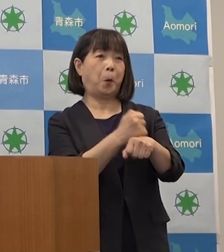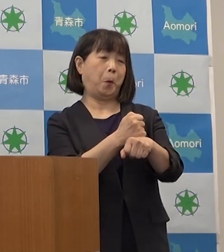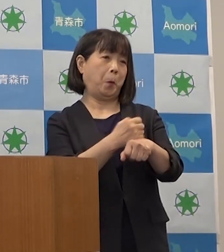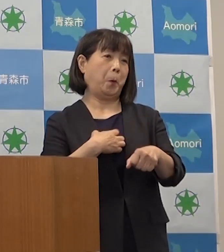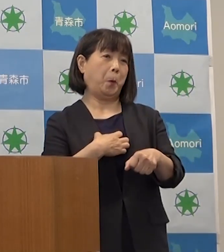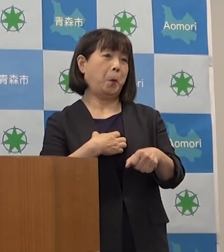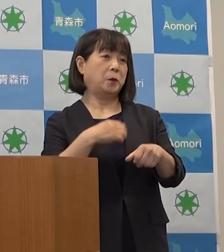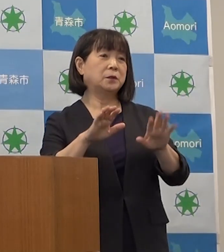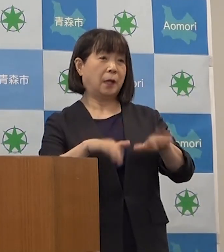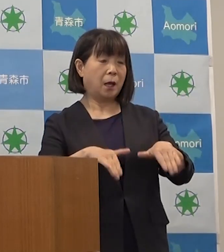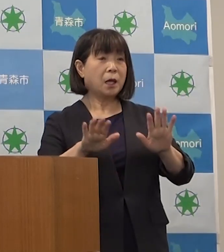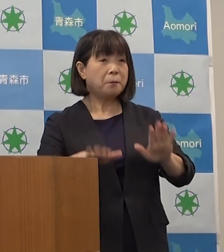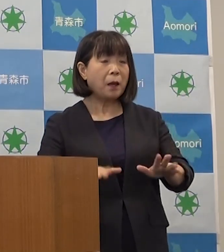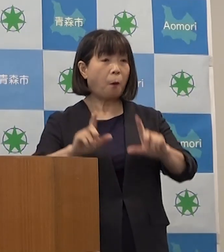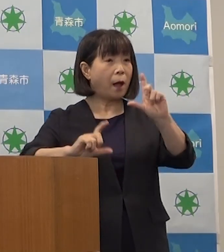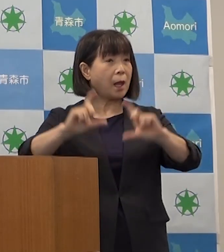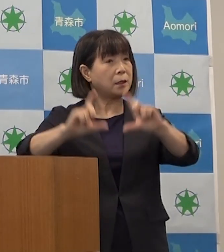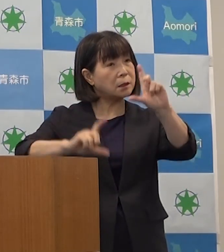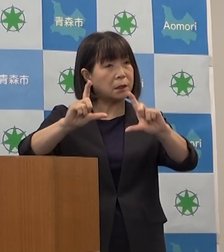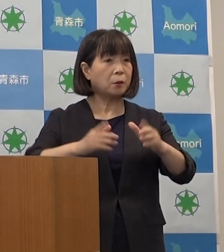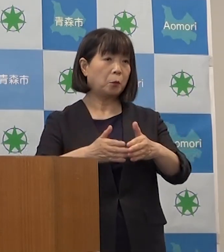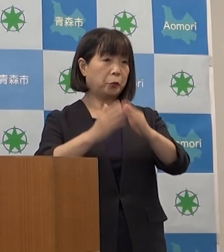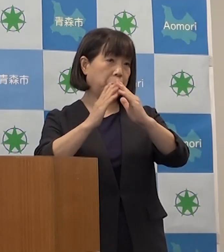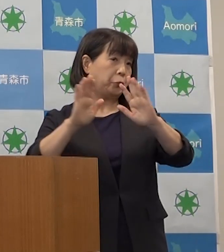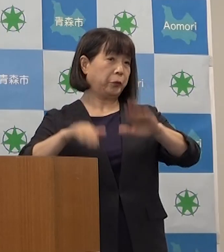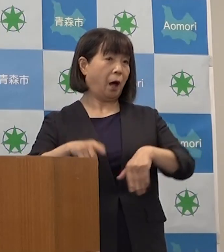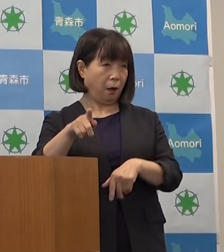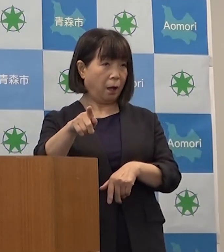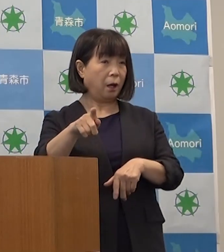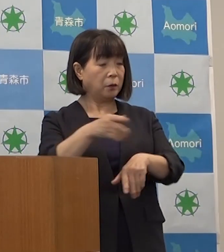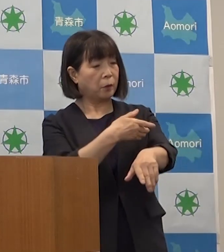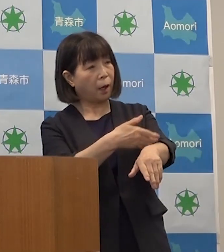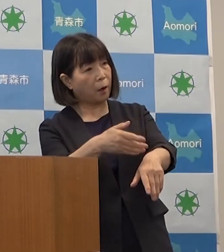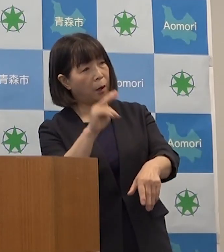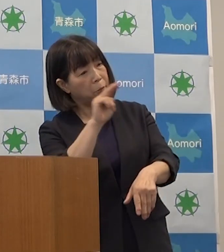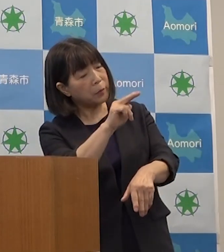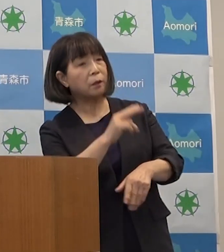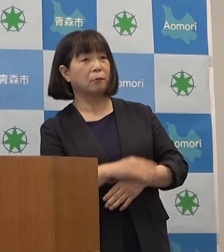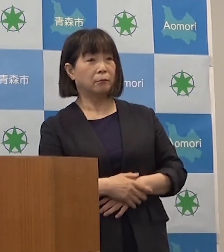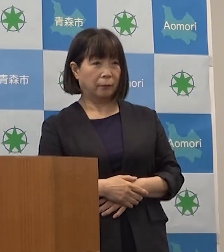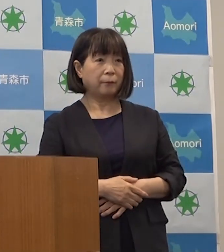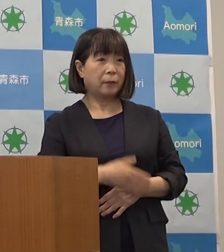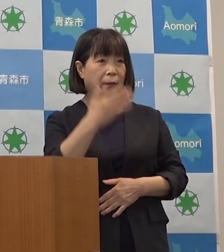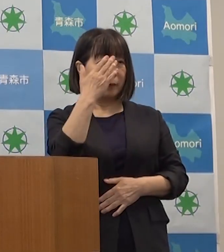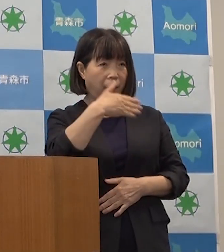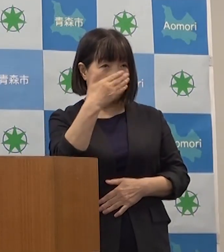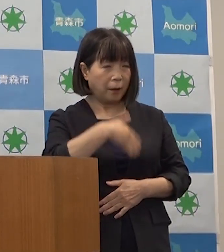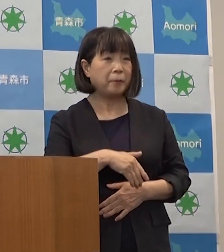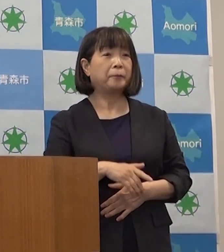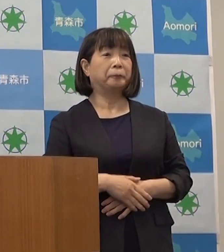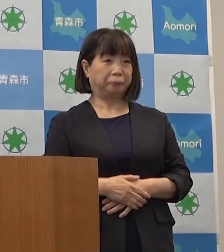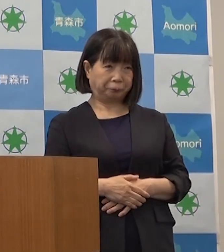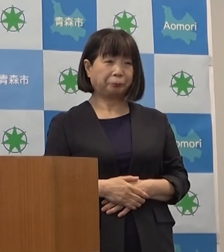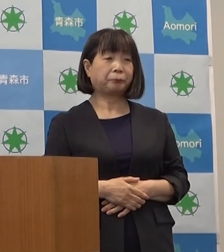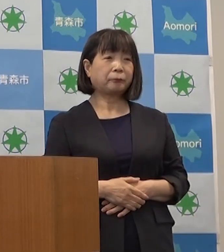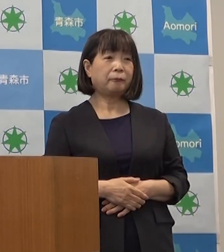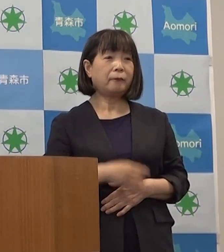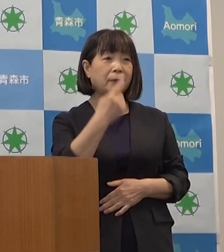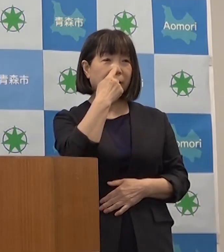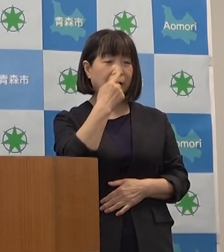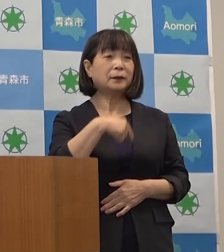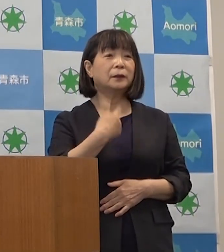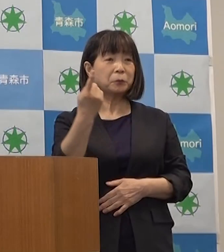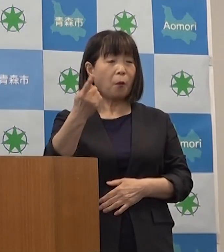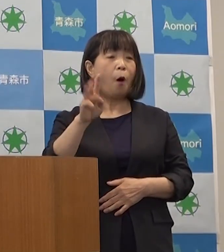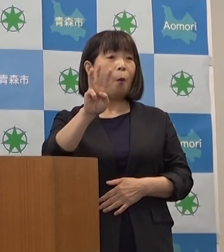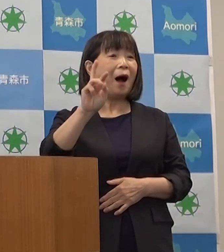なんとか今の形を作り上げてきたという、その苦労なんかを私は旗で見ておりまして、私自身もあそこ